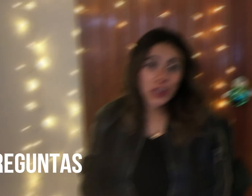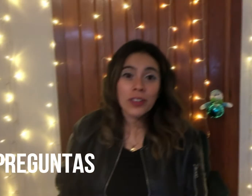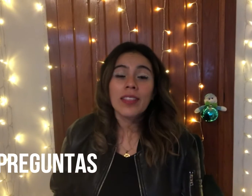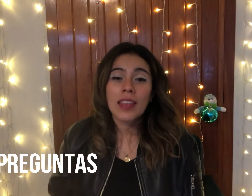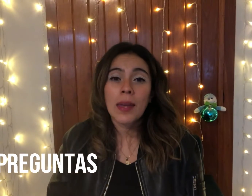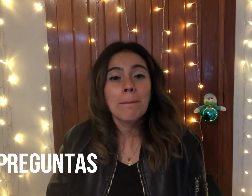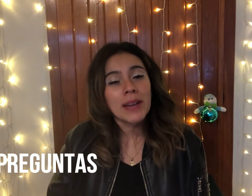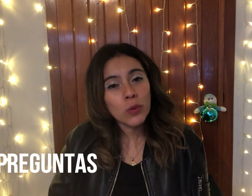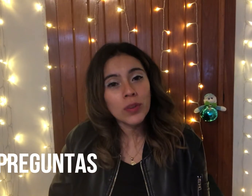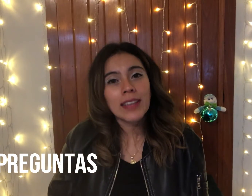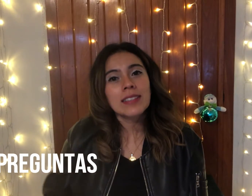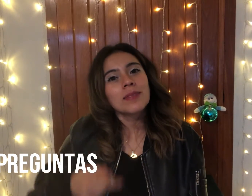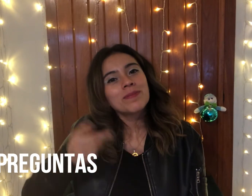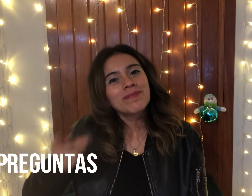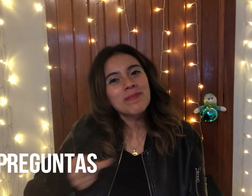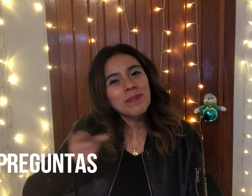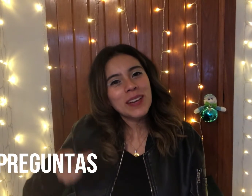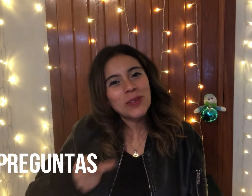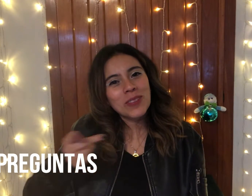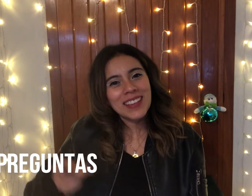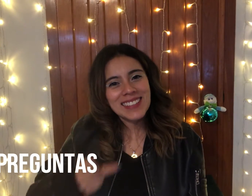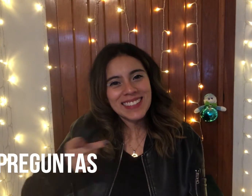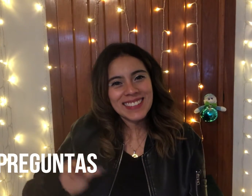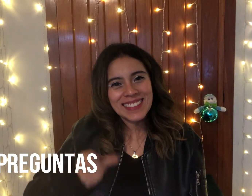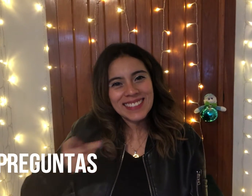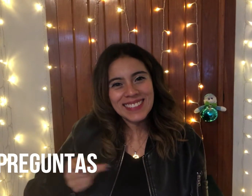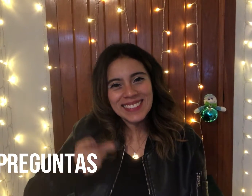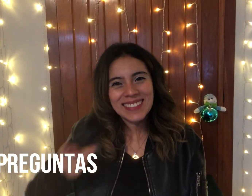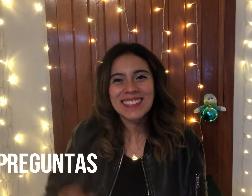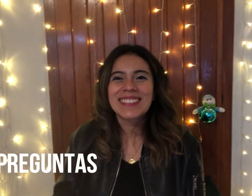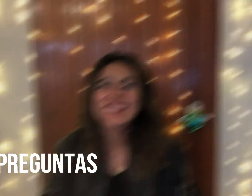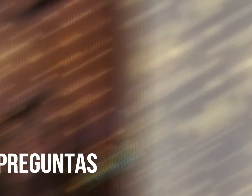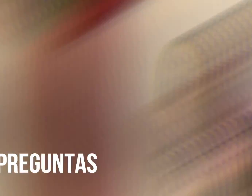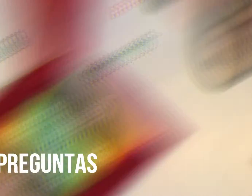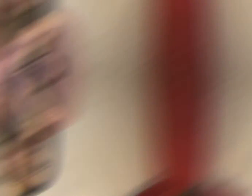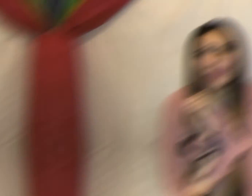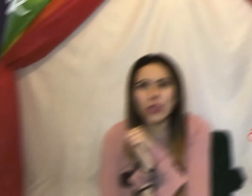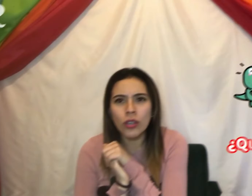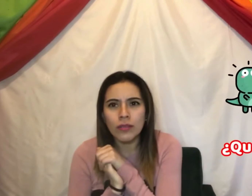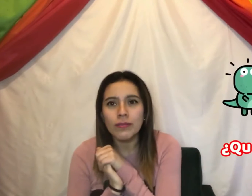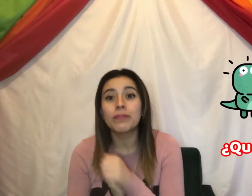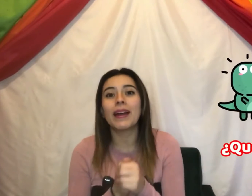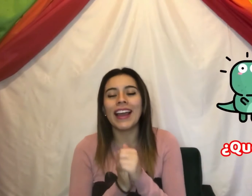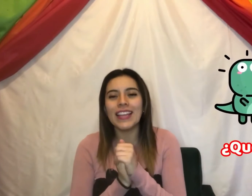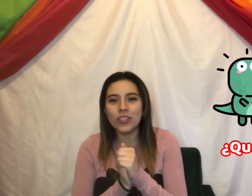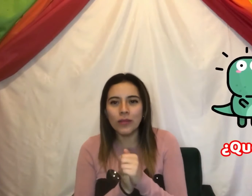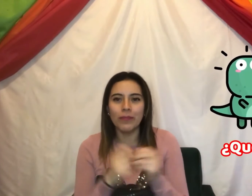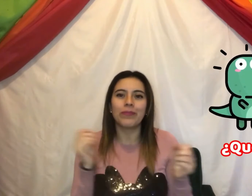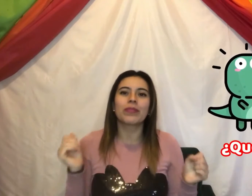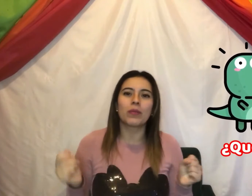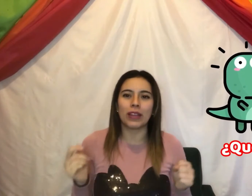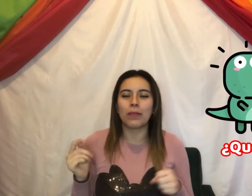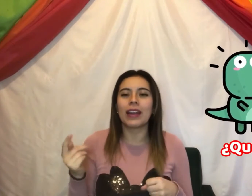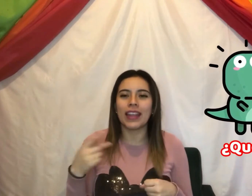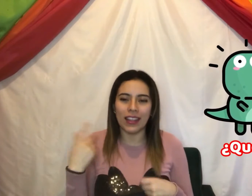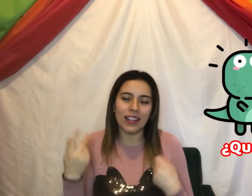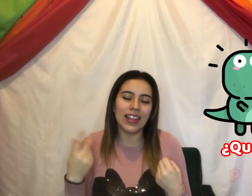Sección de preguntas. Preguntas. ¿Qué te pasó? Para eso, bueno, para la seña